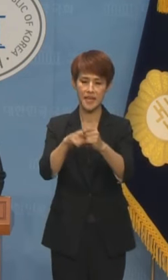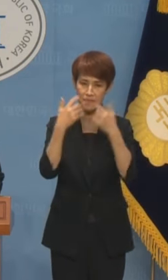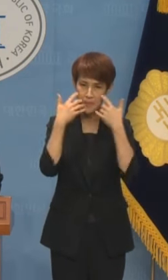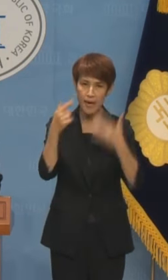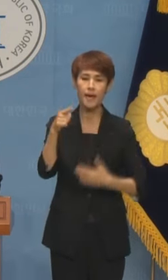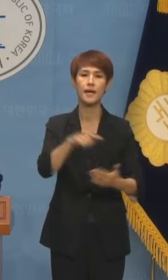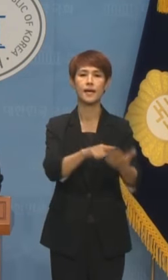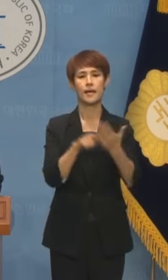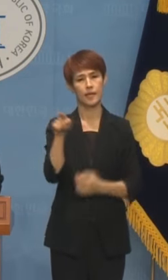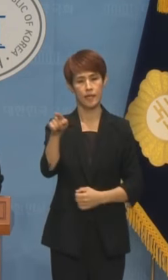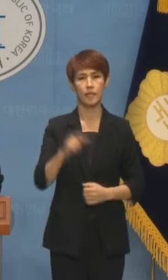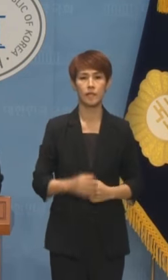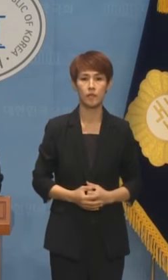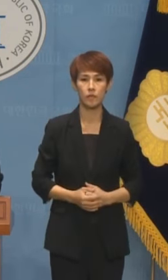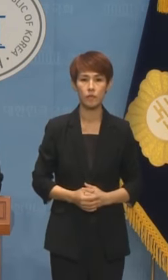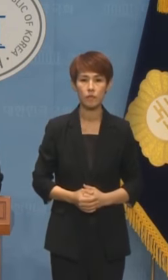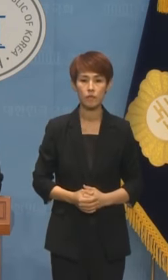결정적 사례입니다.